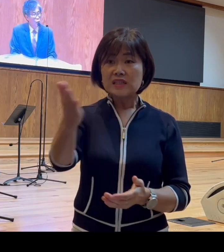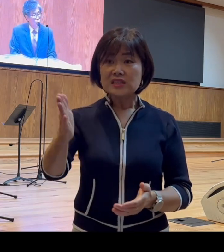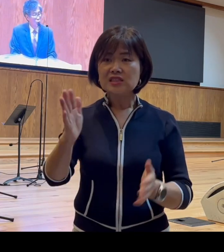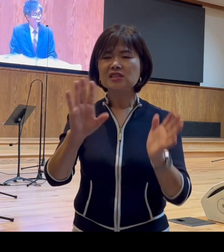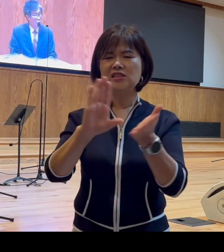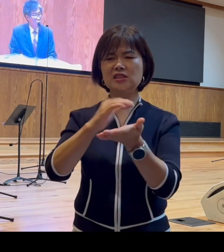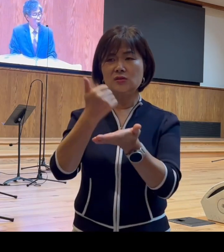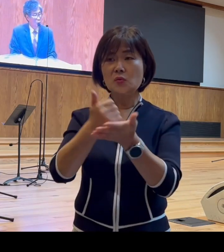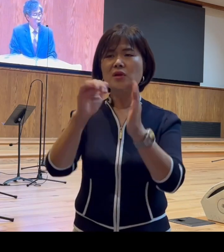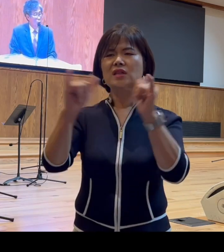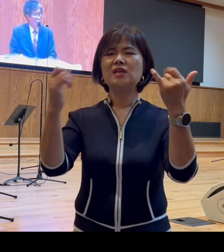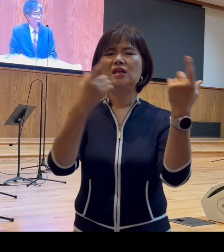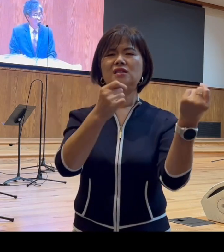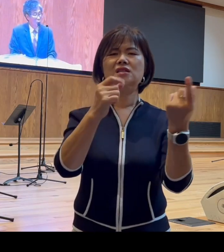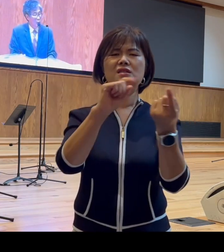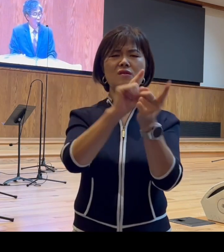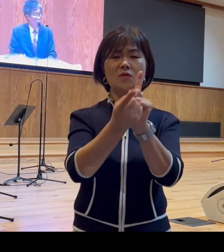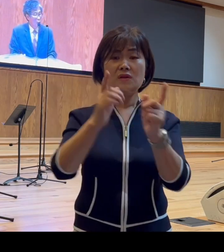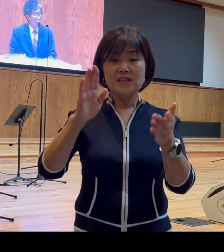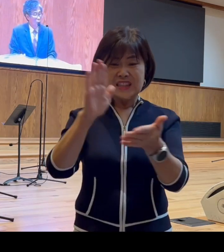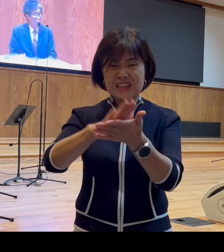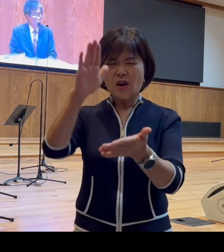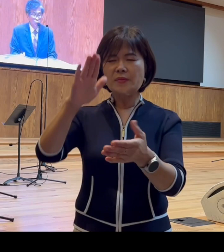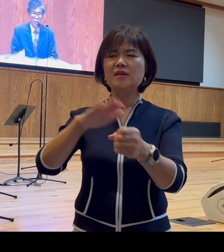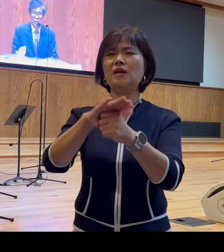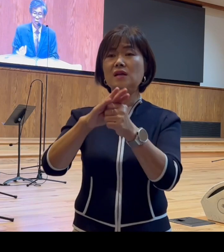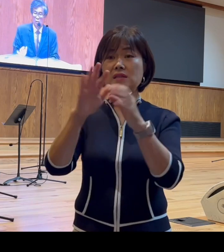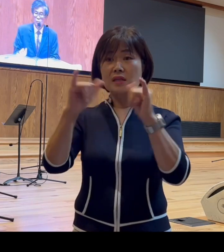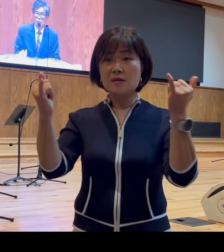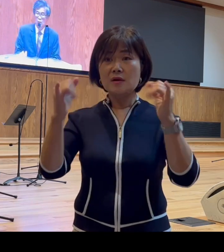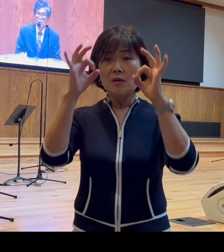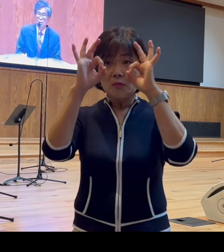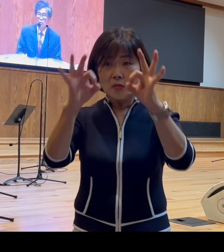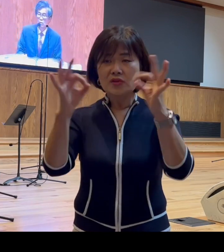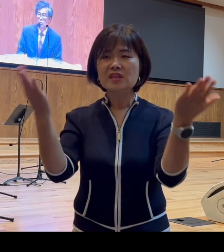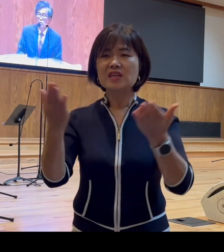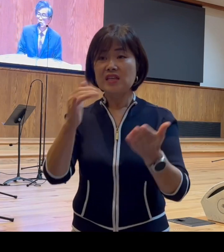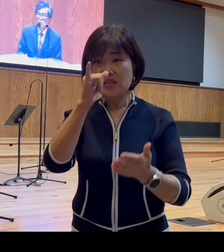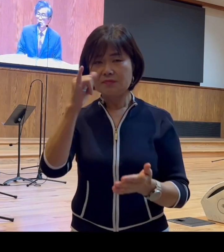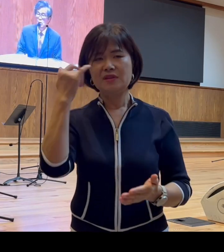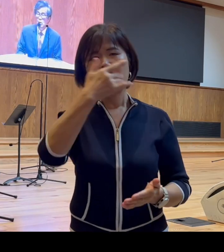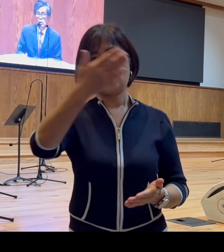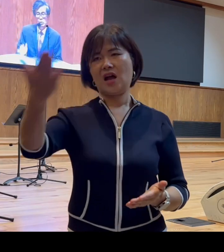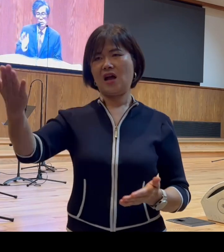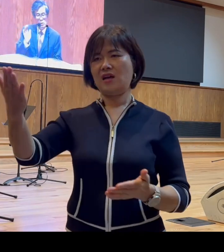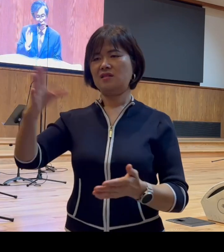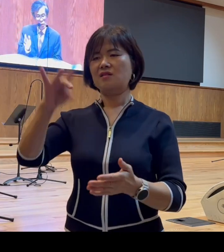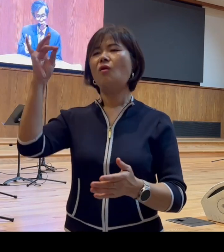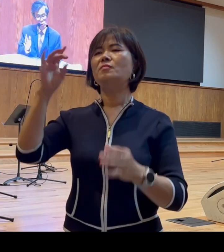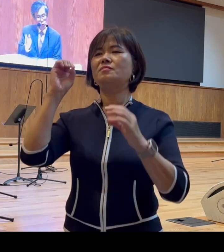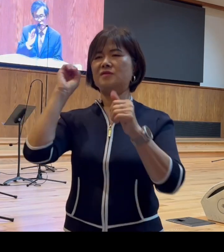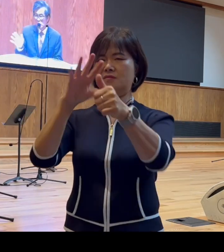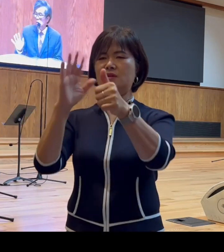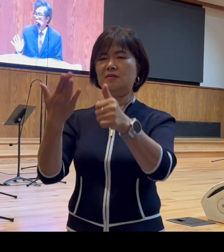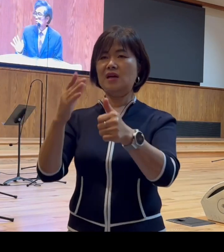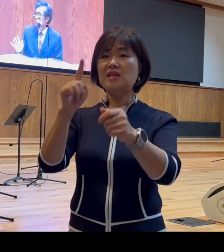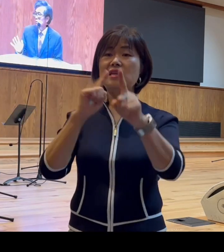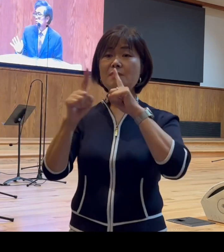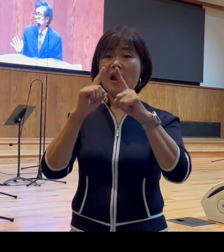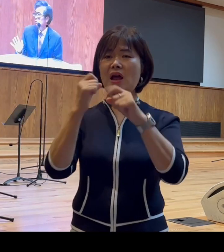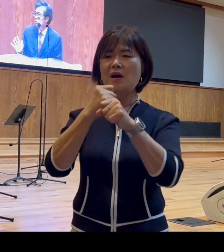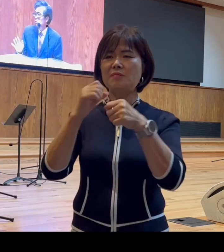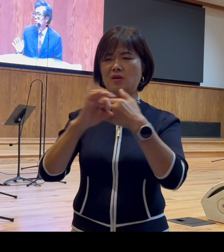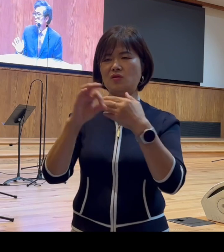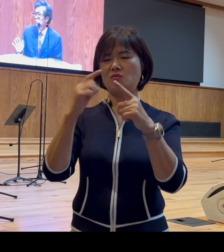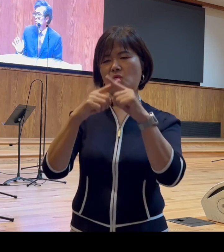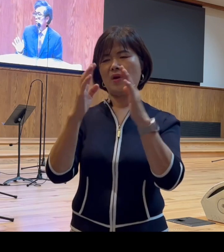당신은 그리스도인들처럼 서로를 뜨겁게 사랑하는 사람들을 보신 일이 있으십니까? 여러분, 이 말 할 수 있으면 교회는 끝나는